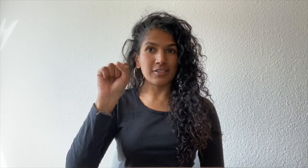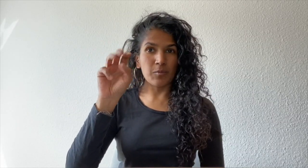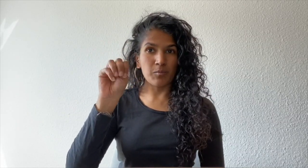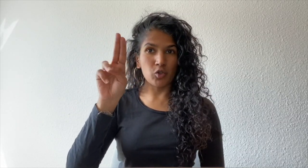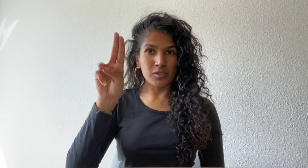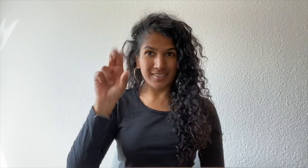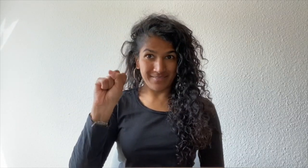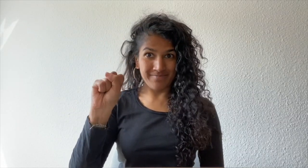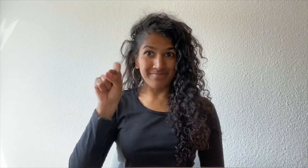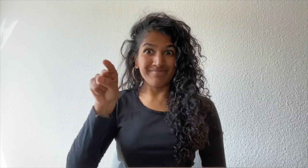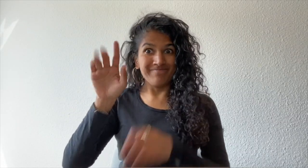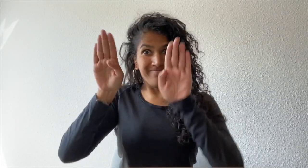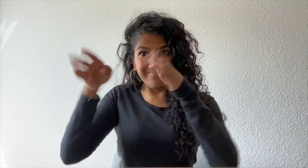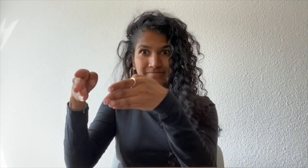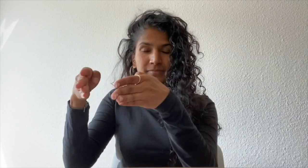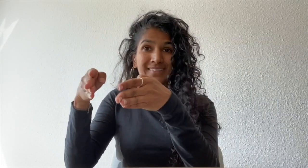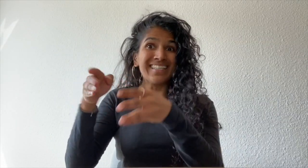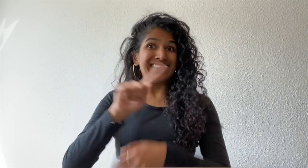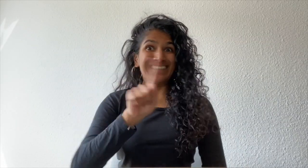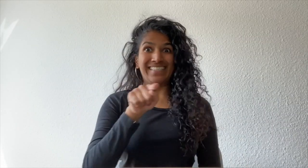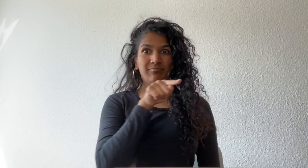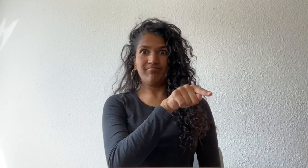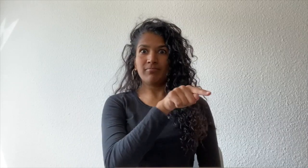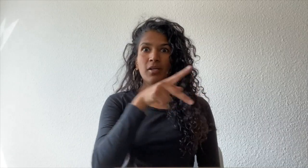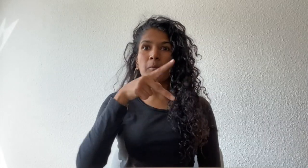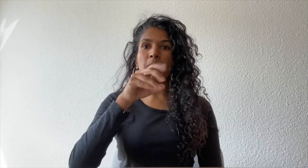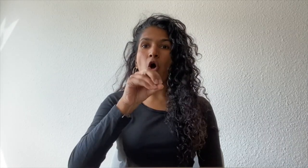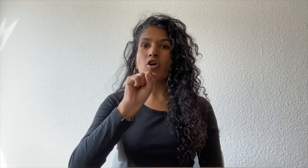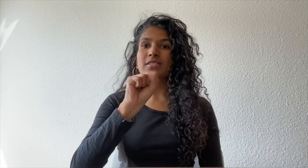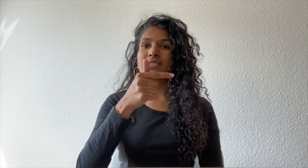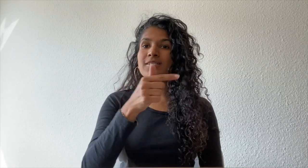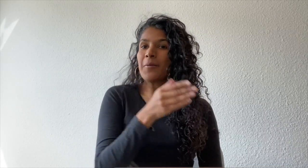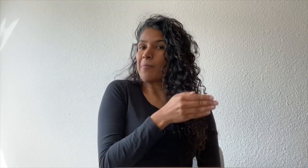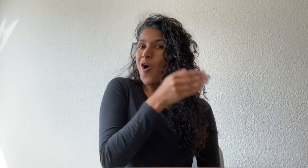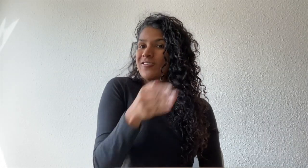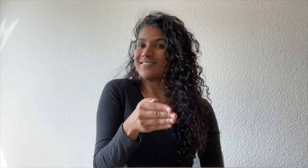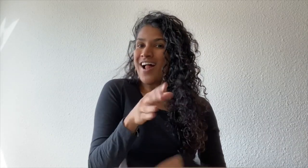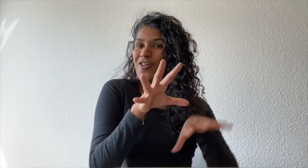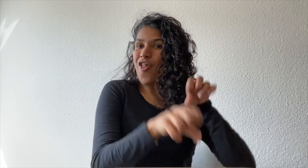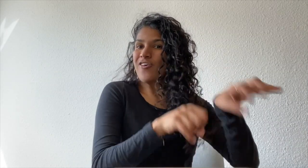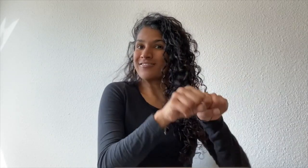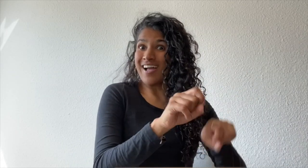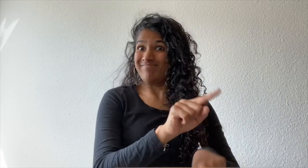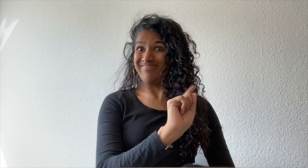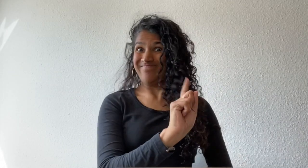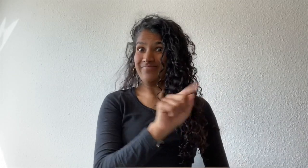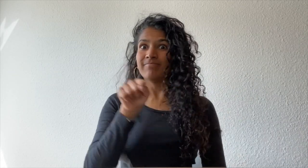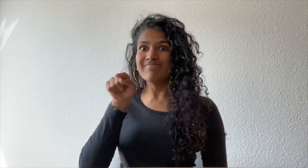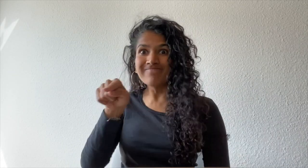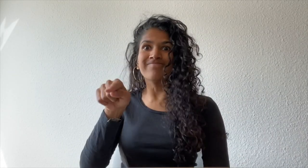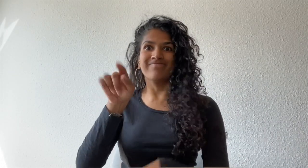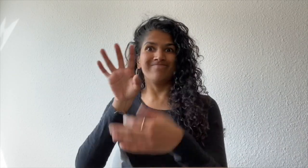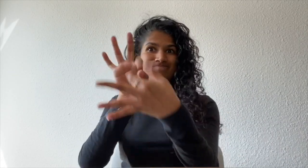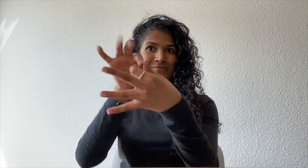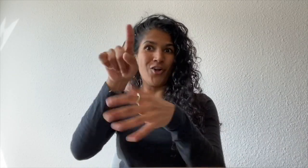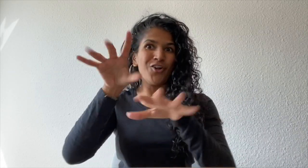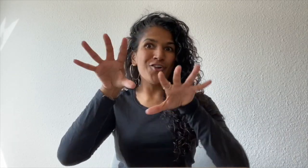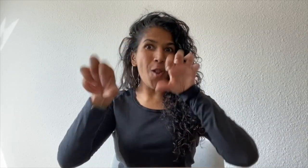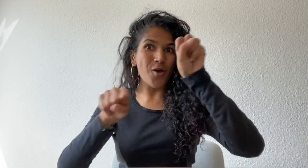Der Postkolonialismus bezieht sich auf die Zeit, die auf den Kolonialismus folgt. Die